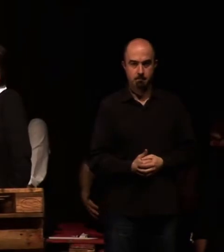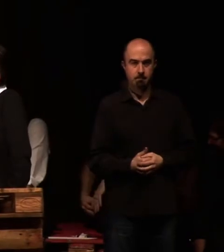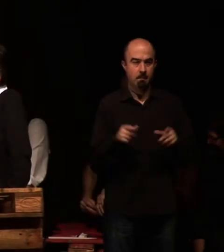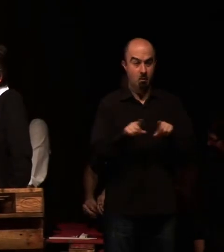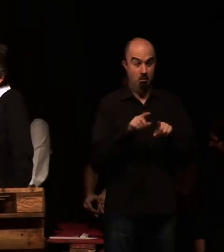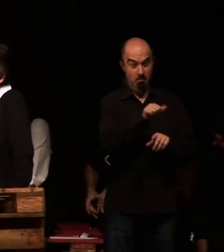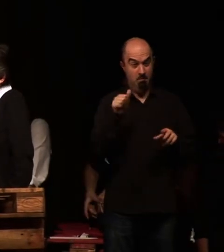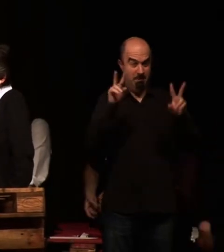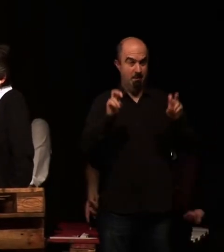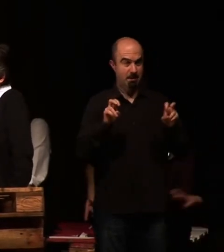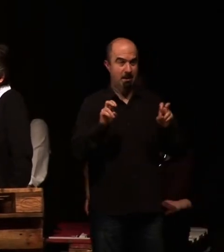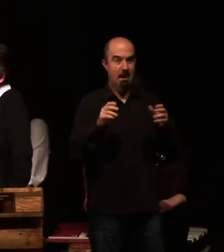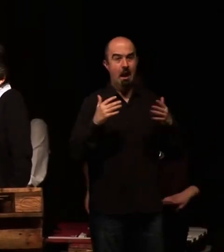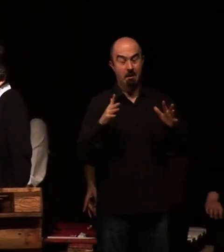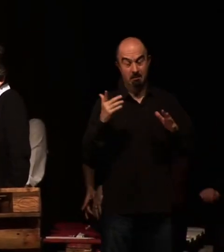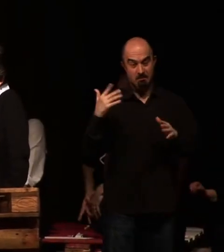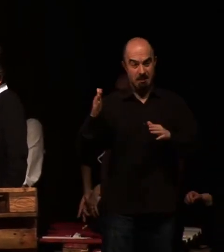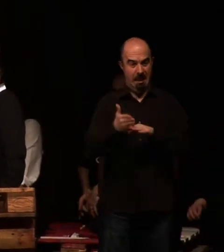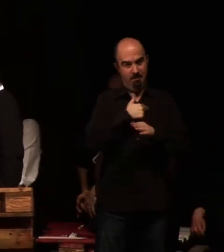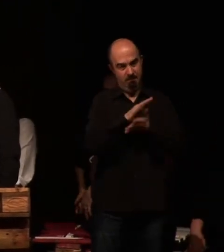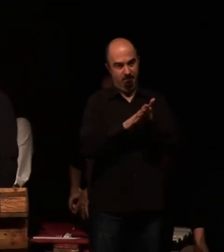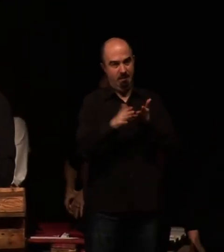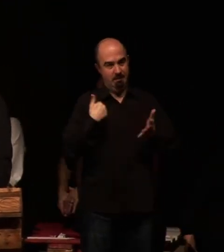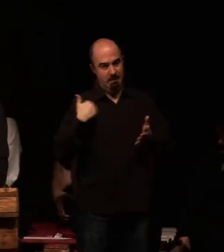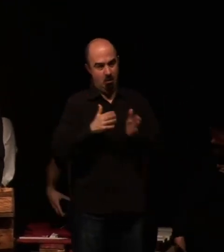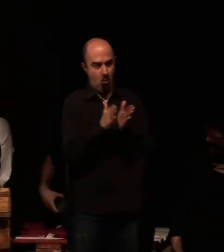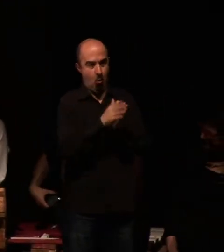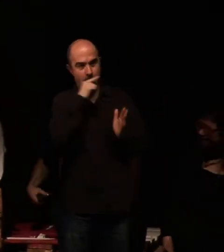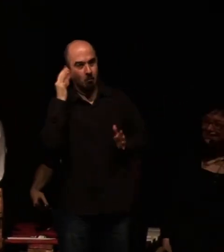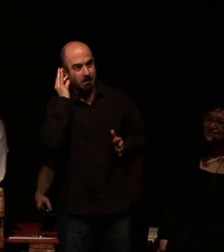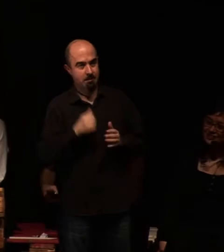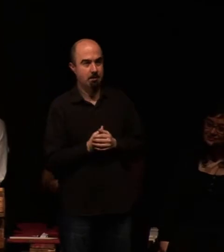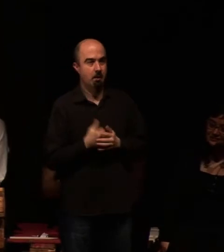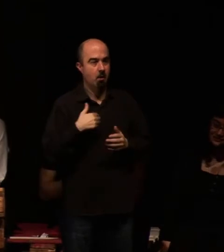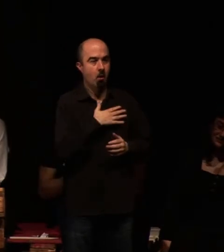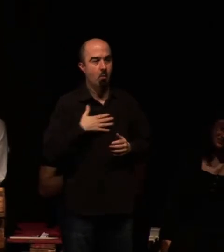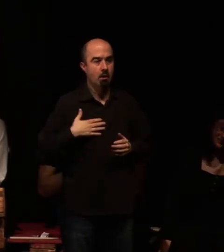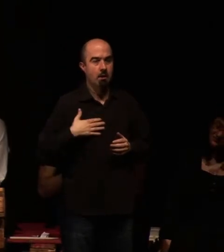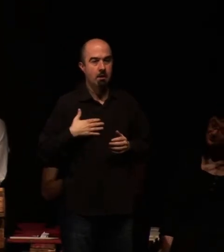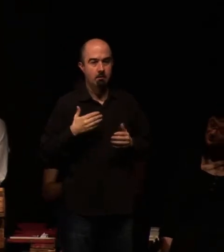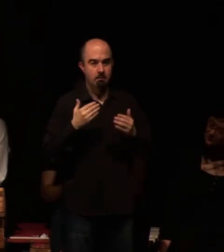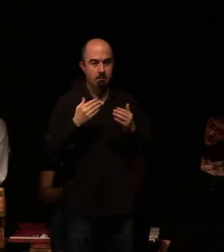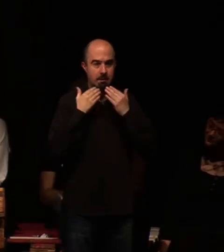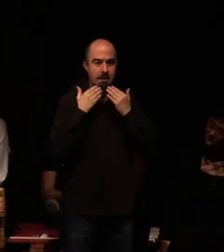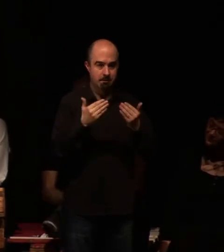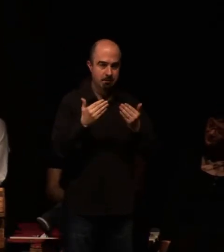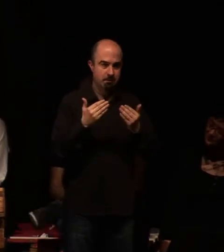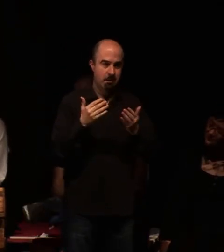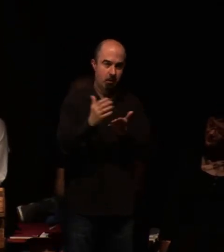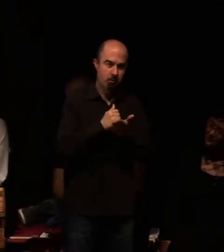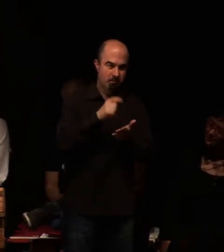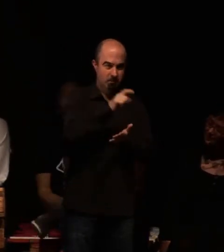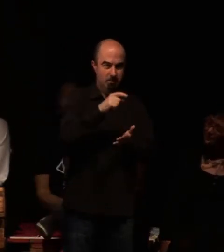Com a primera qüestió, encara que ja ho han fet d'altres companys i d'altres companyes, volia agrair a tots aquells